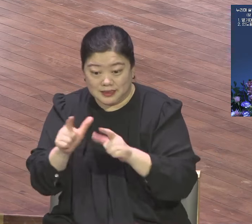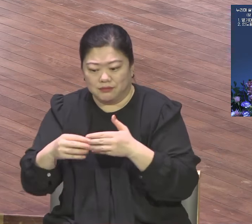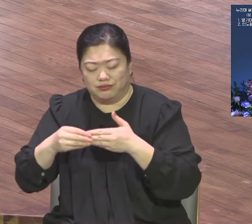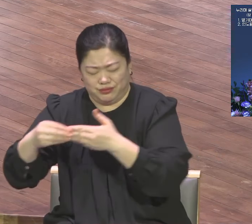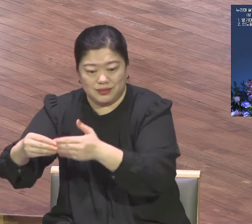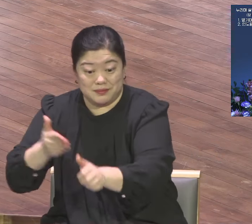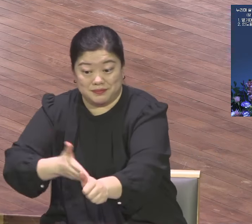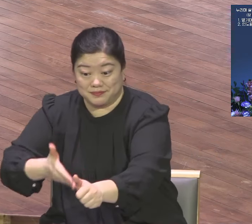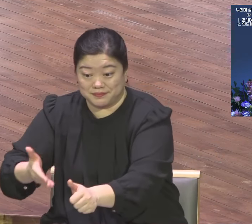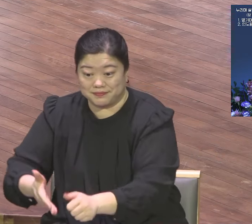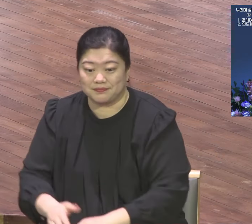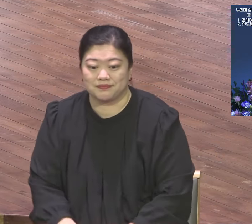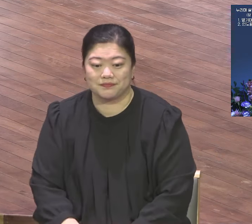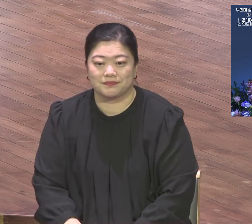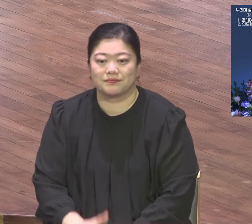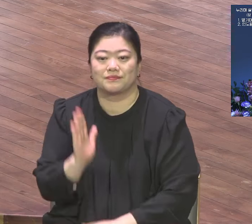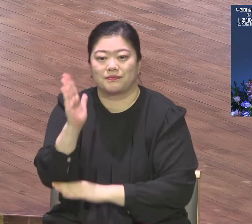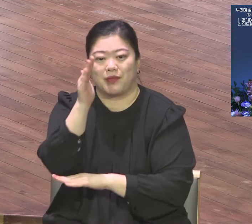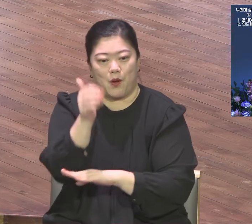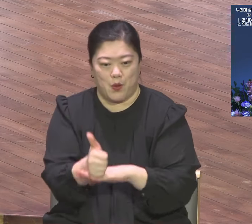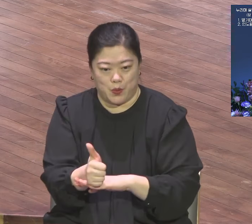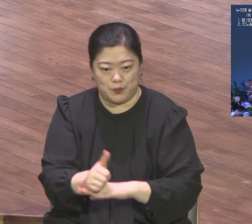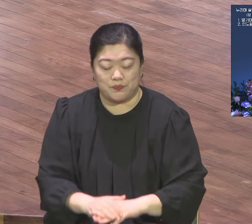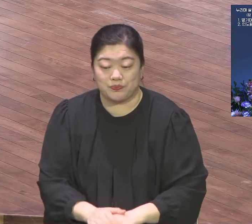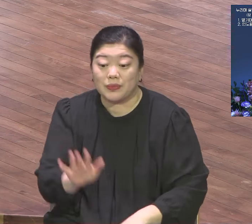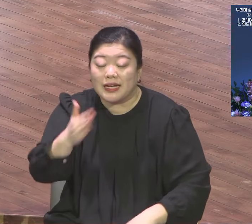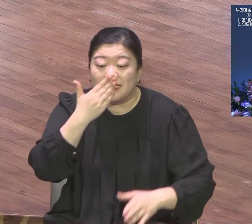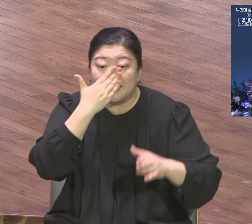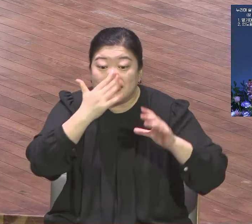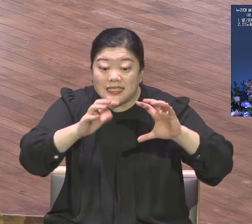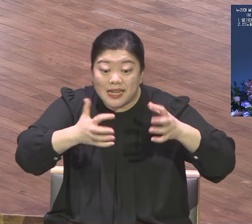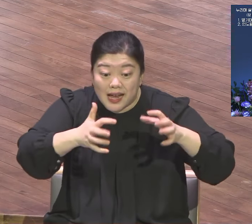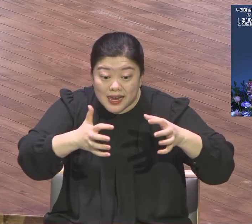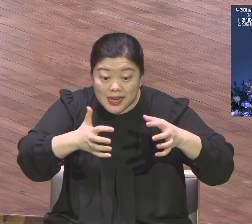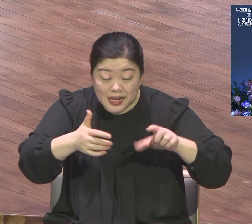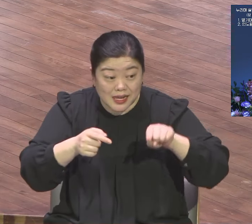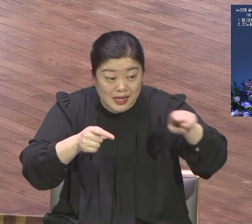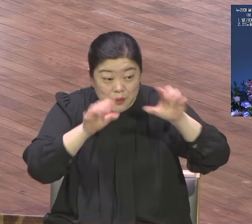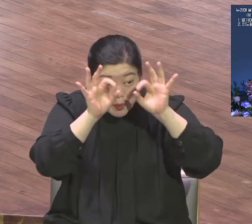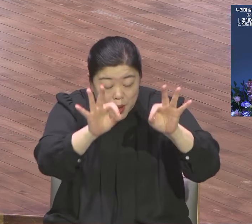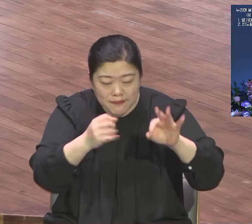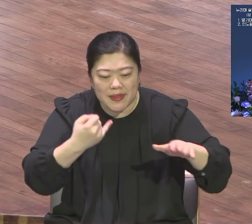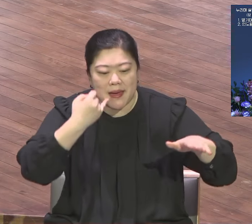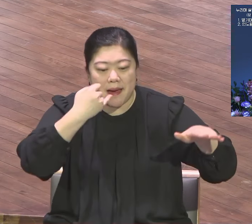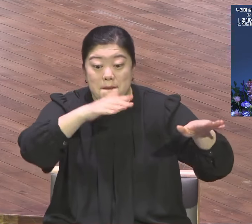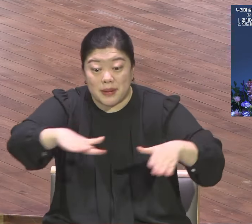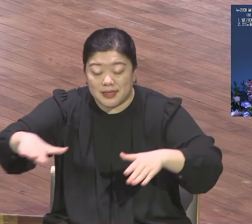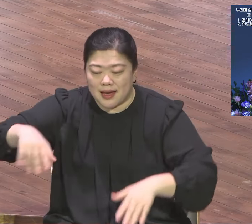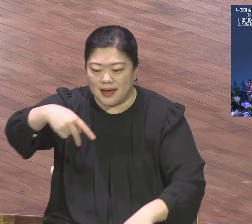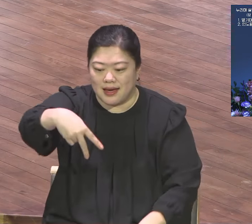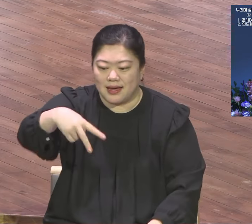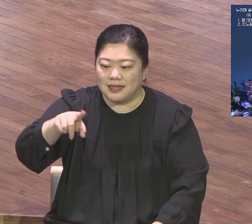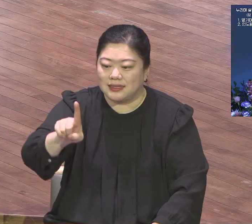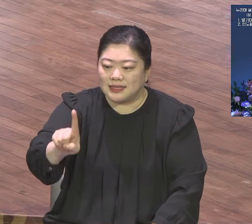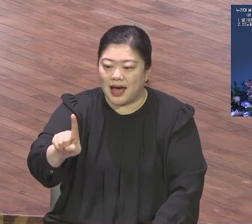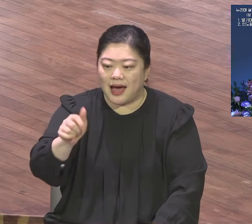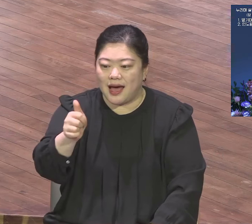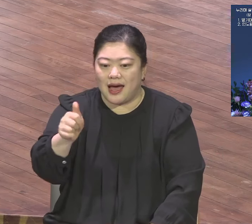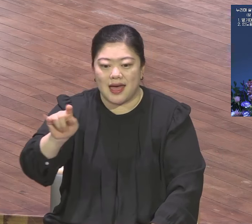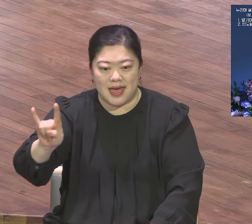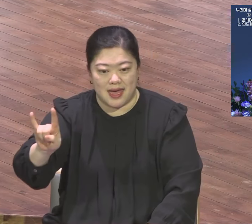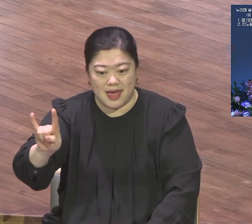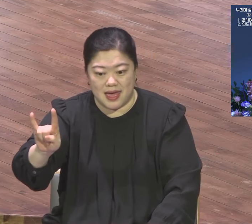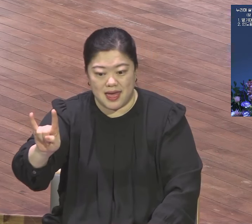결론입니다. 이스라엘에 가면요, 여러분이 잘 아시는 사해바다의 사해바다, 데드시라고